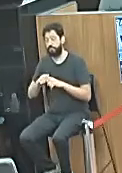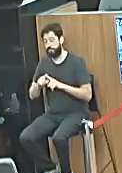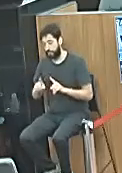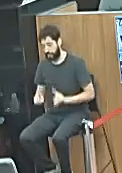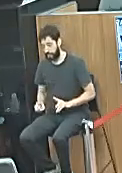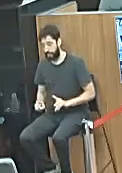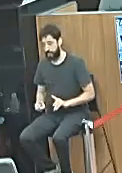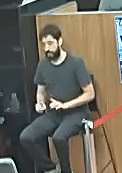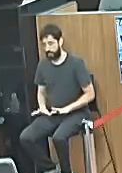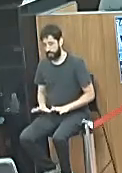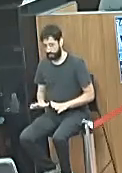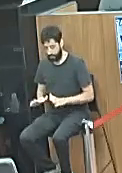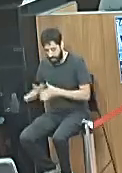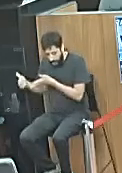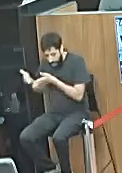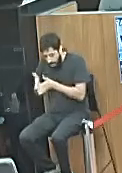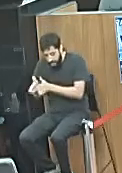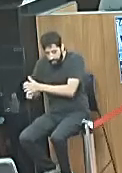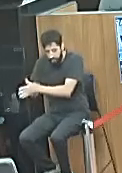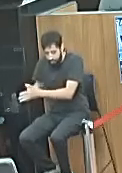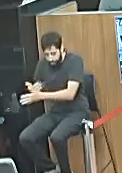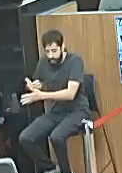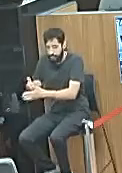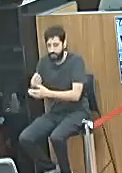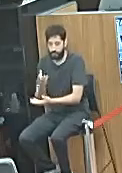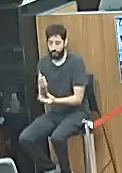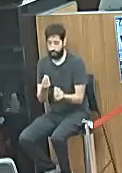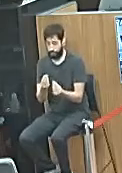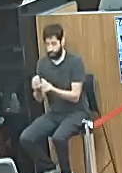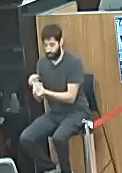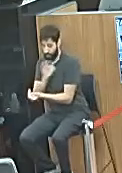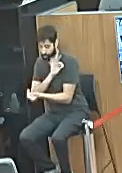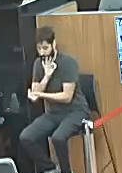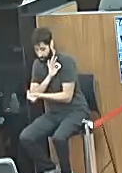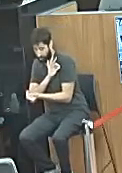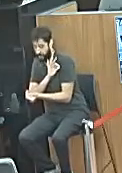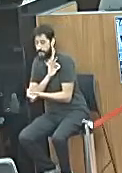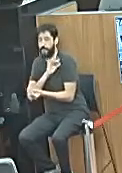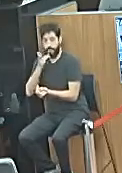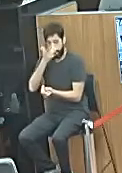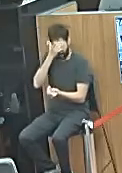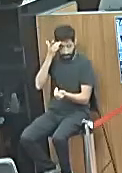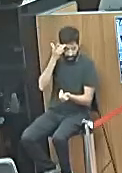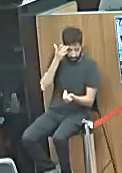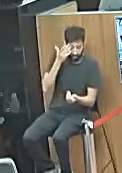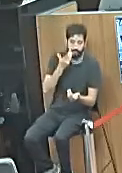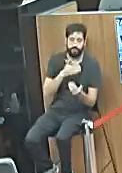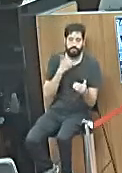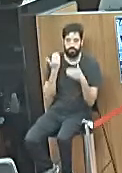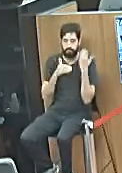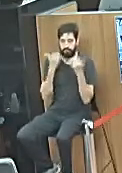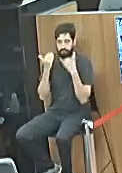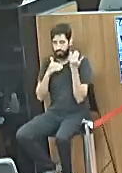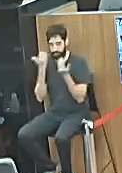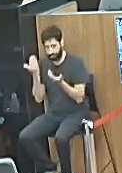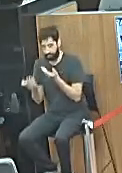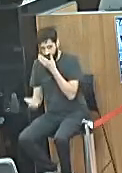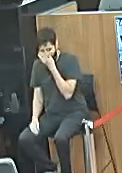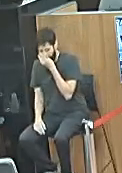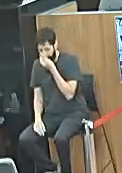desse longo caminho muitos policiais e muitos cidadãos em ter tendo a vida infelizmente